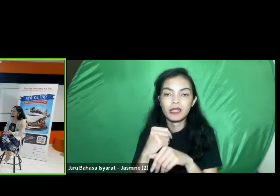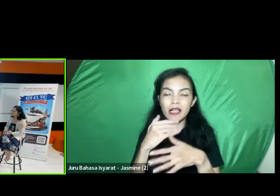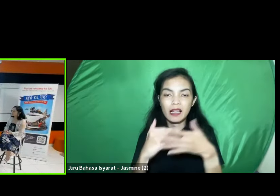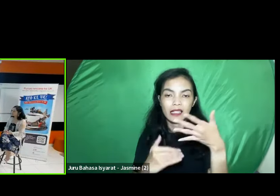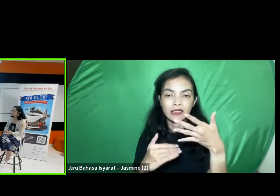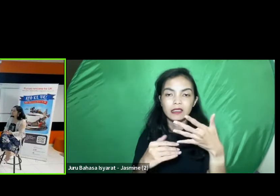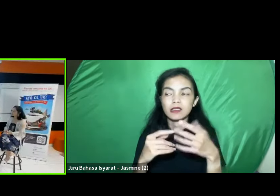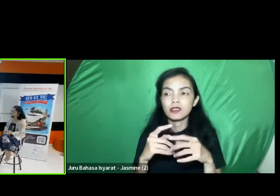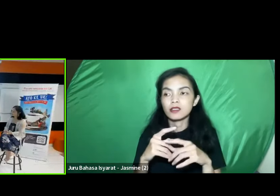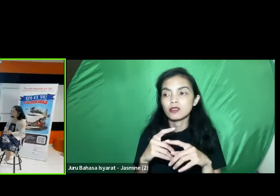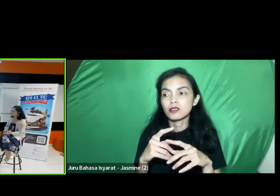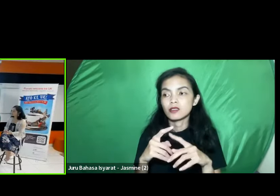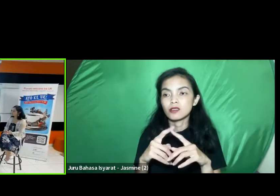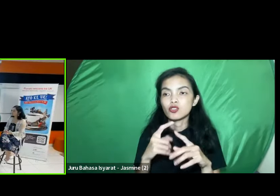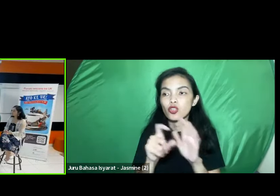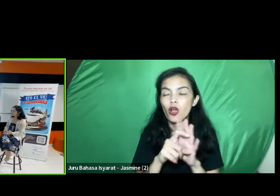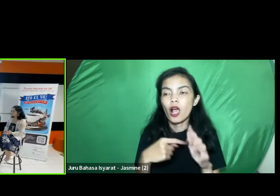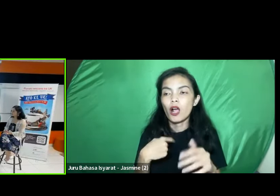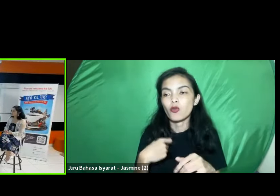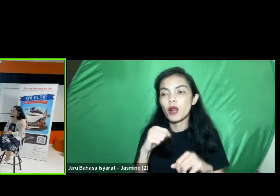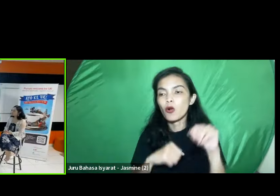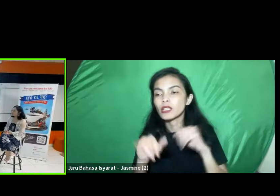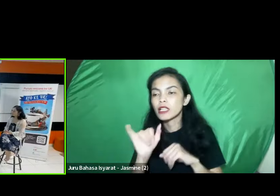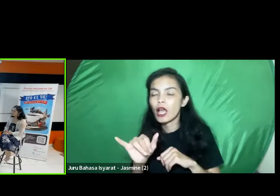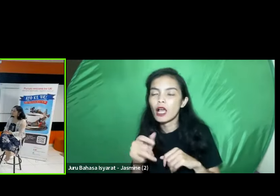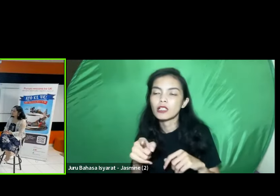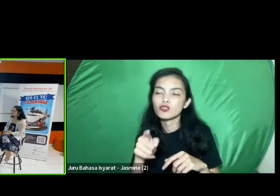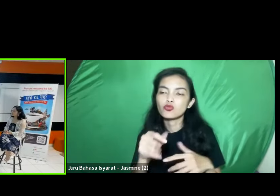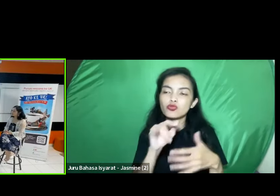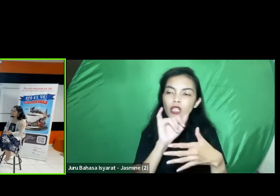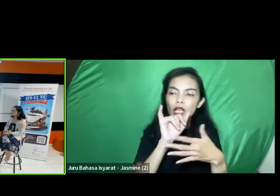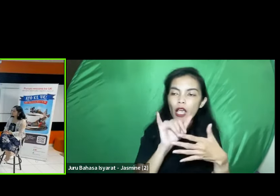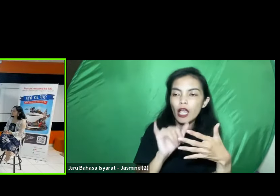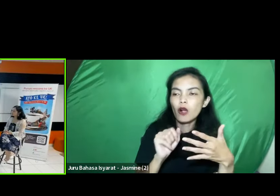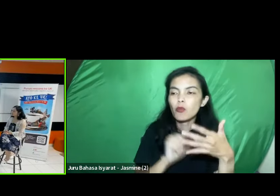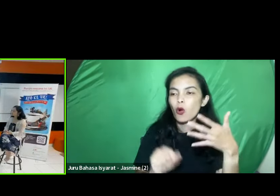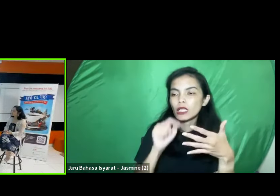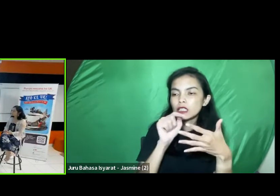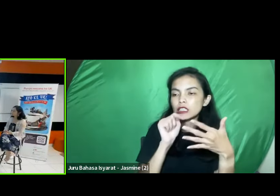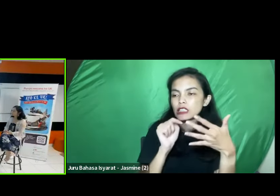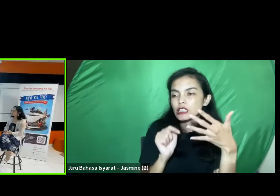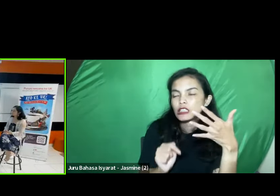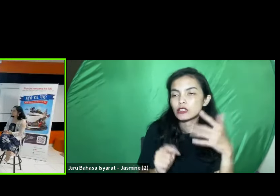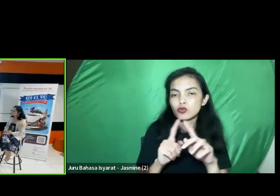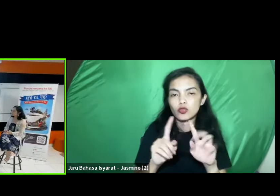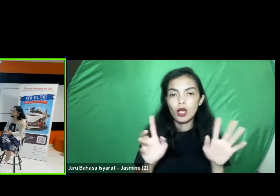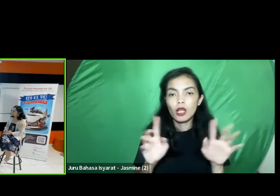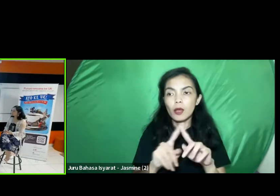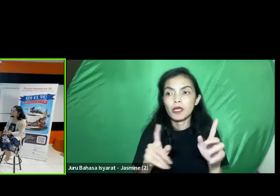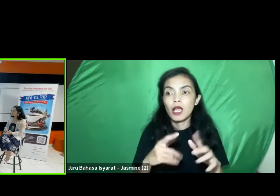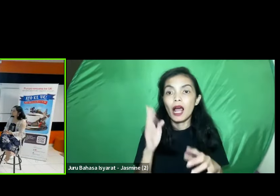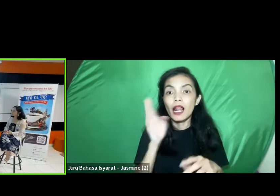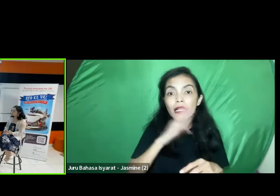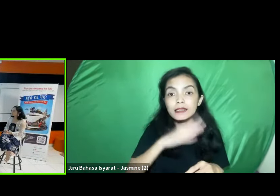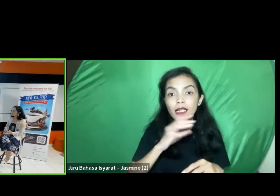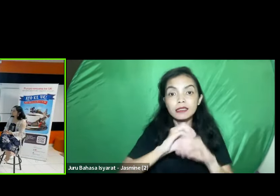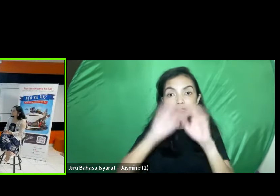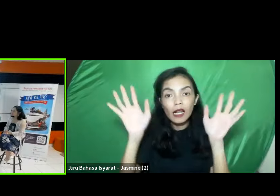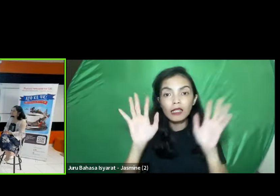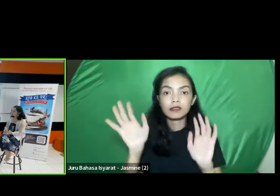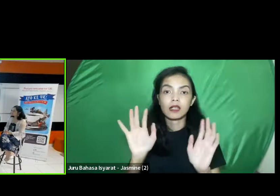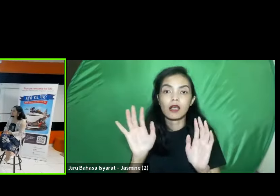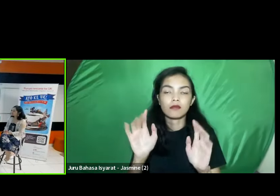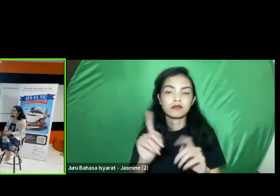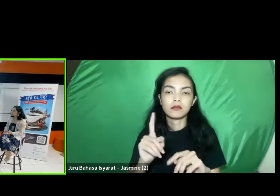ceritanya Why you do that why you did that gitu loh jadi e akan lebih baik kalau misalkan beentic itu adalah